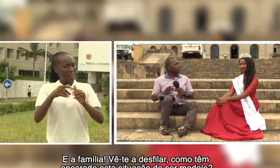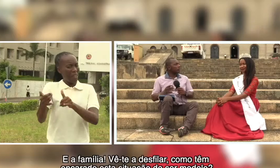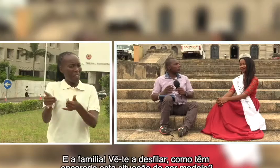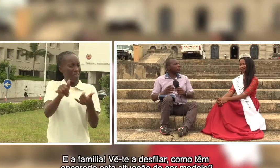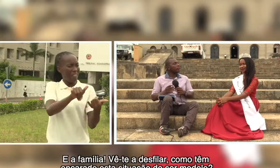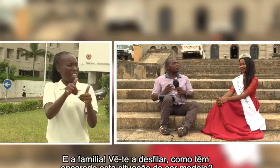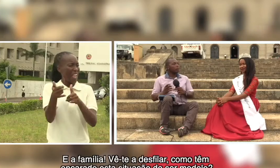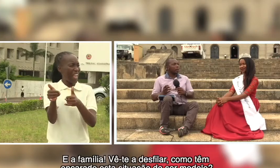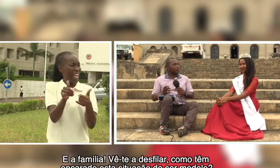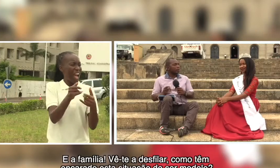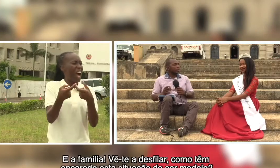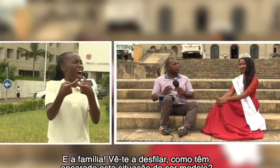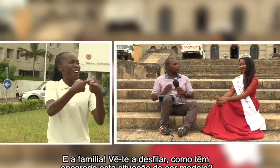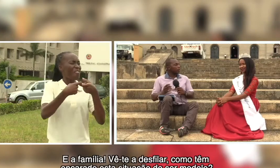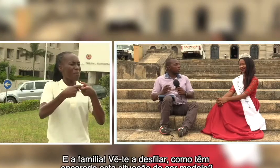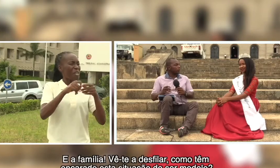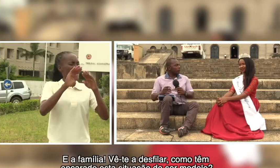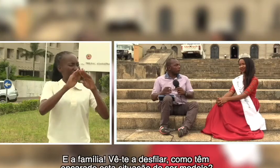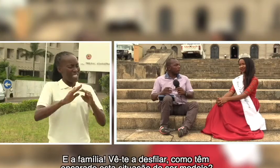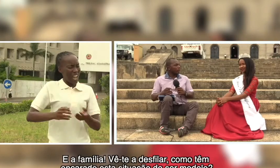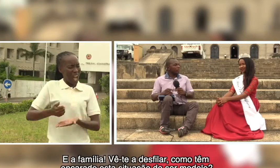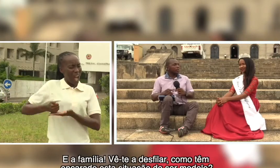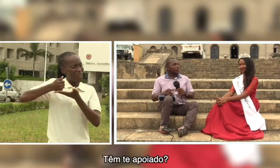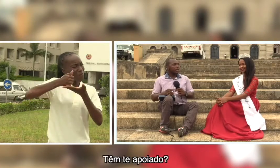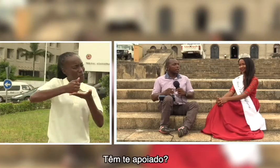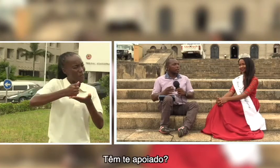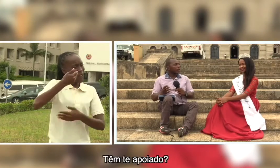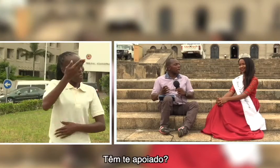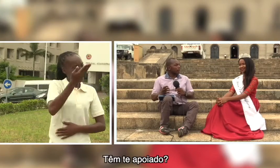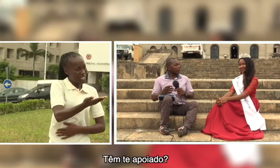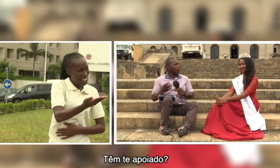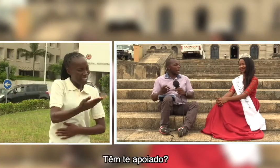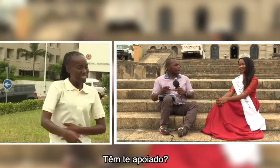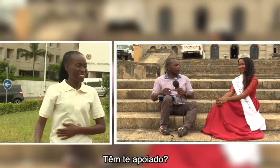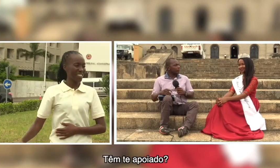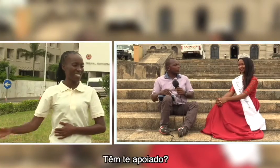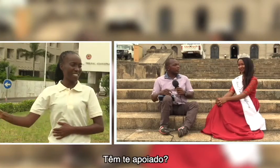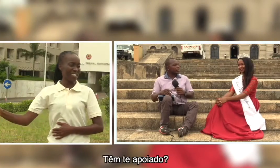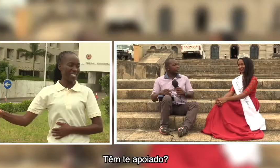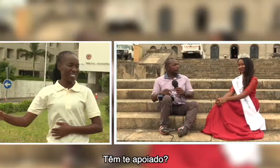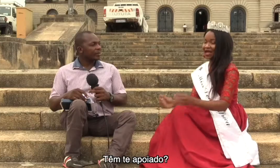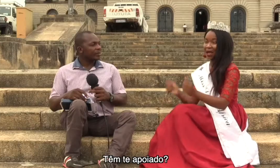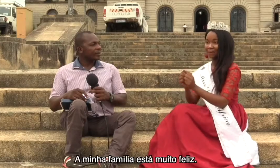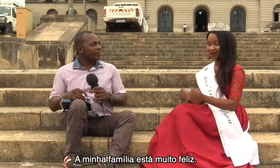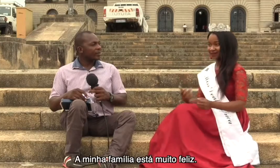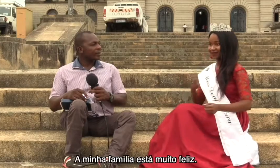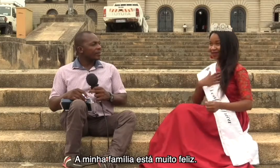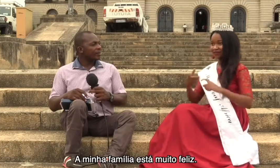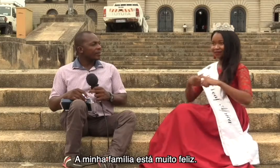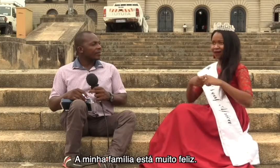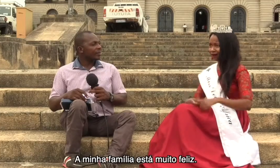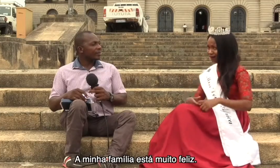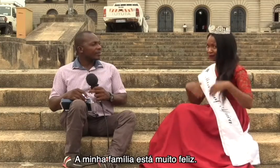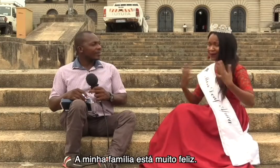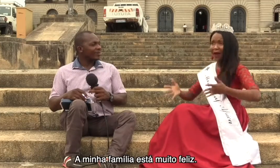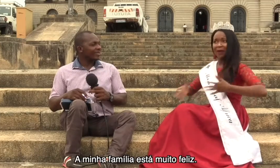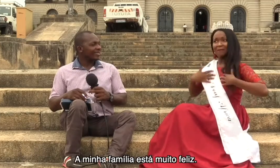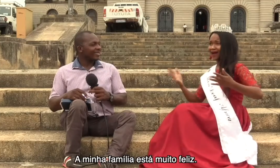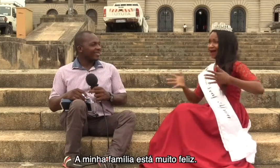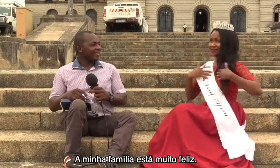essa situação de ser modelo? De ser modelo, não é? Têm te ajudados, apoiados? A minha família estava muito feliz.